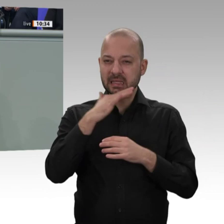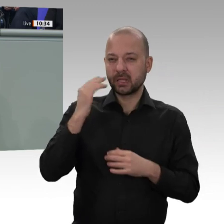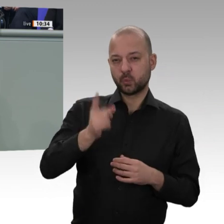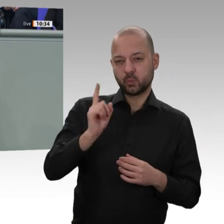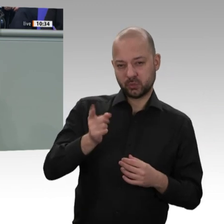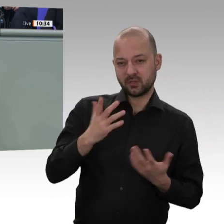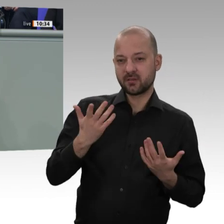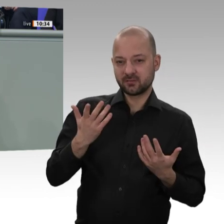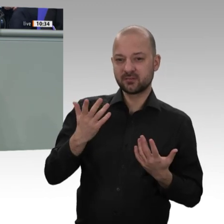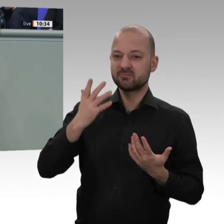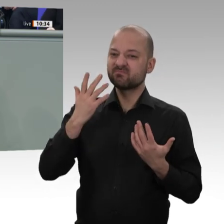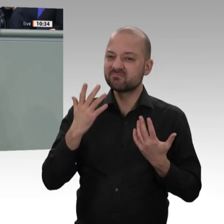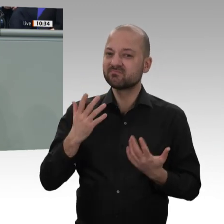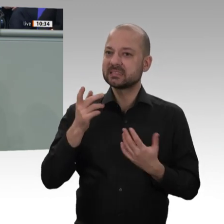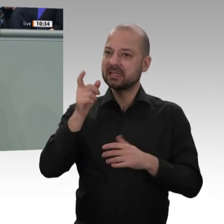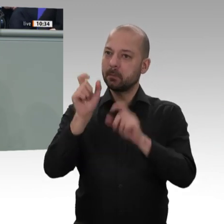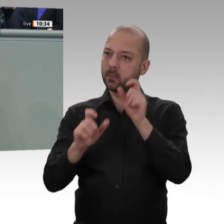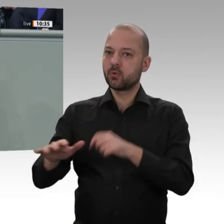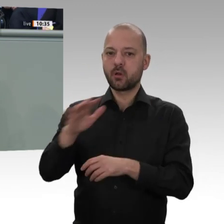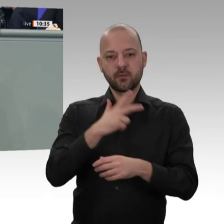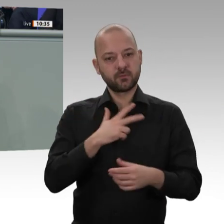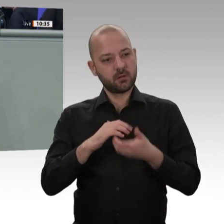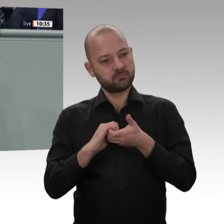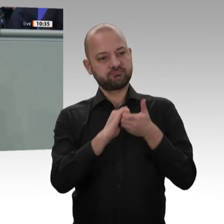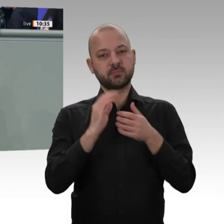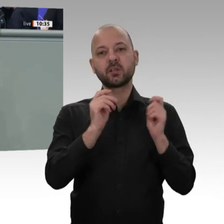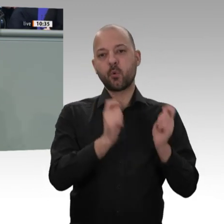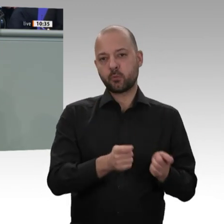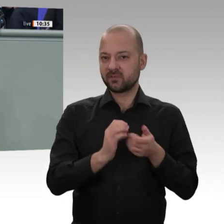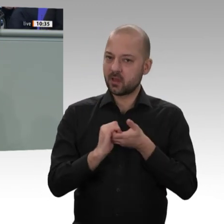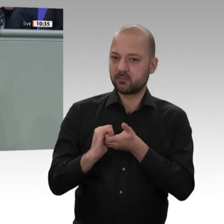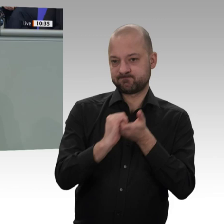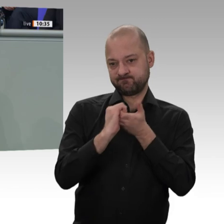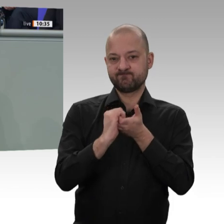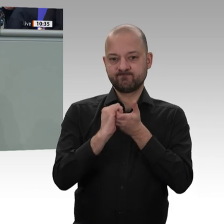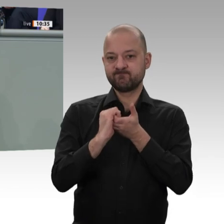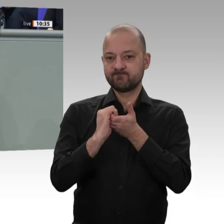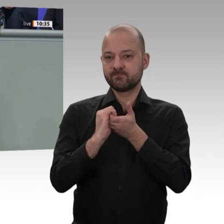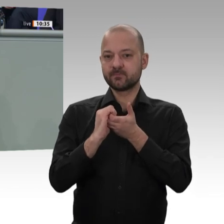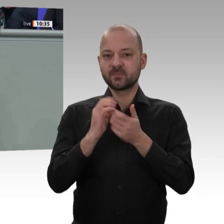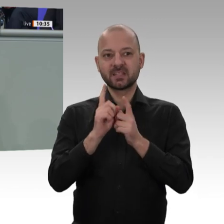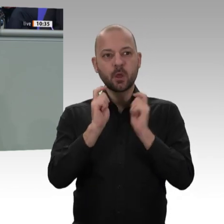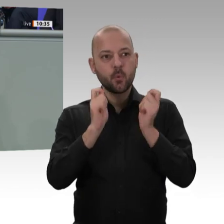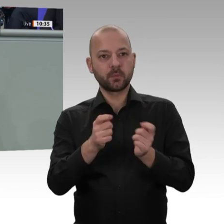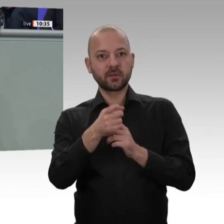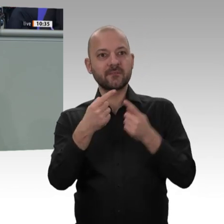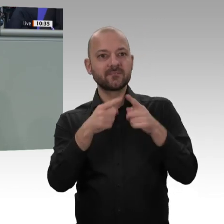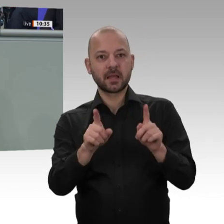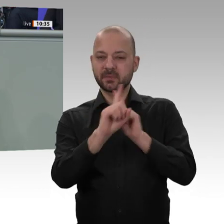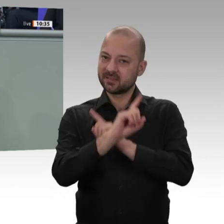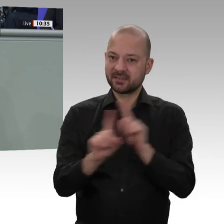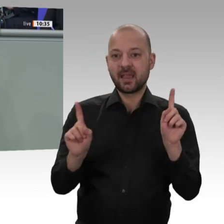gerade den Hinterbliebenen des Attentats in Hanau ganz klar sagen. Wir werden keinen Raum lassen für